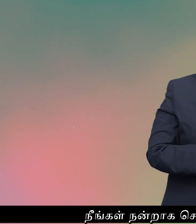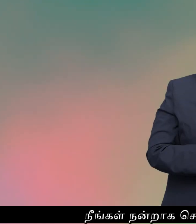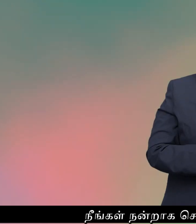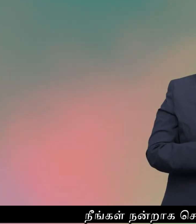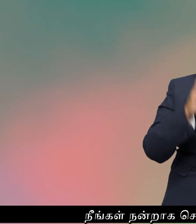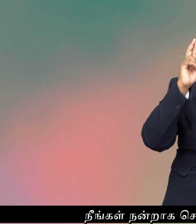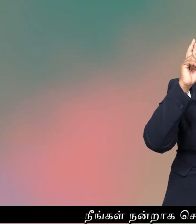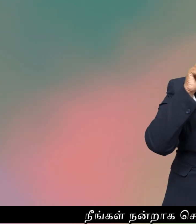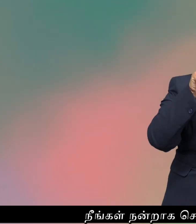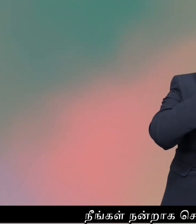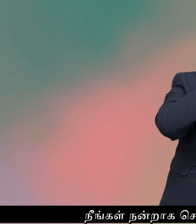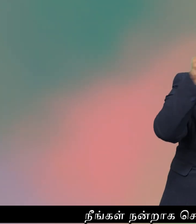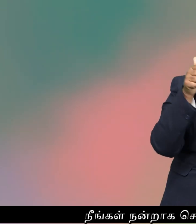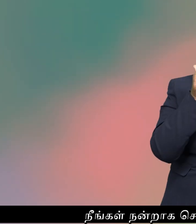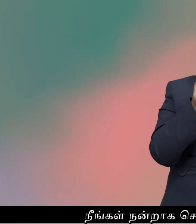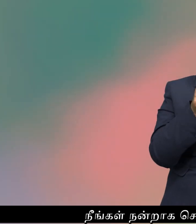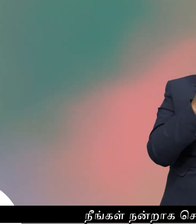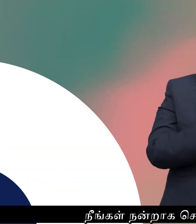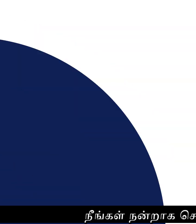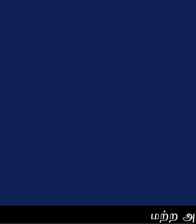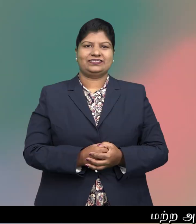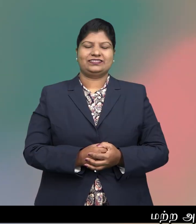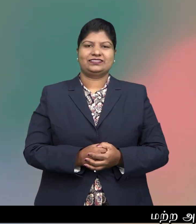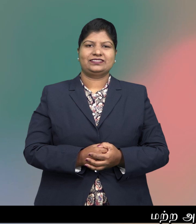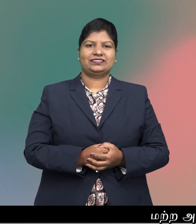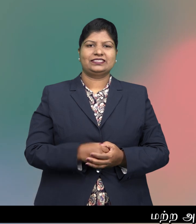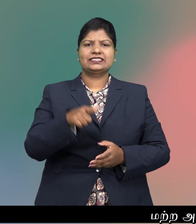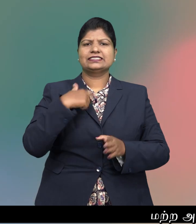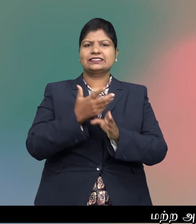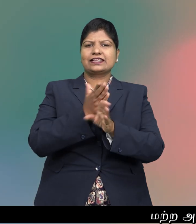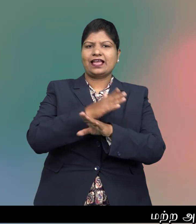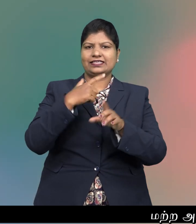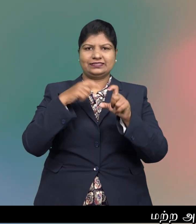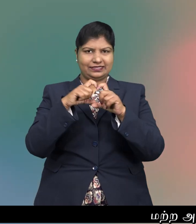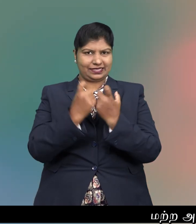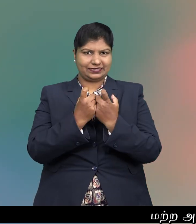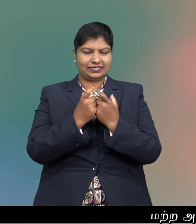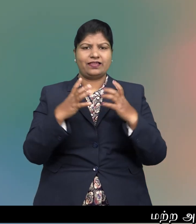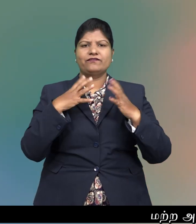நீங்கள் நலமோடு இருக்கிறீர்கள் என்று நம்புகிறேன். மற்ற அமர்வில் பார்த்தோம்,